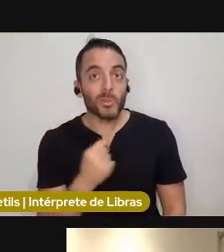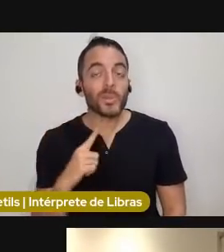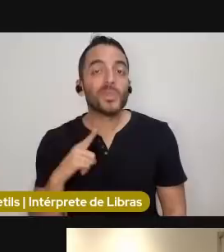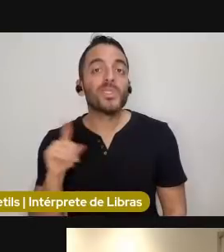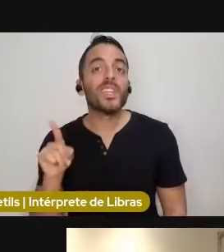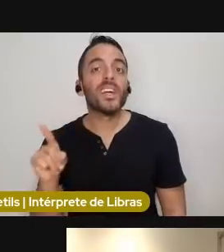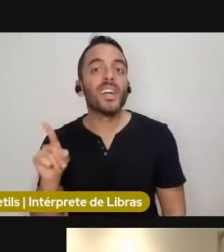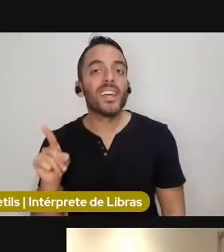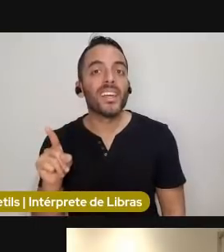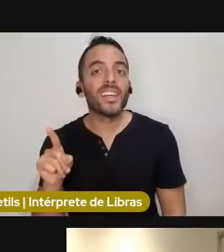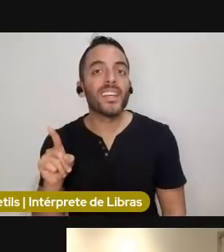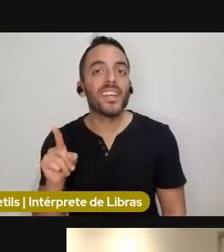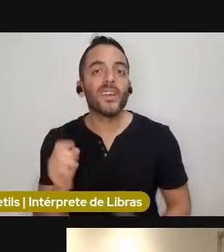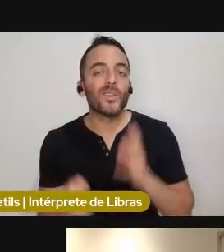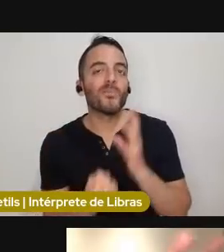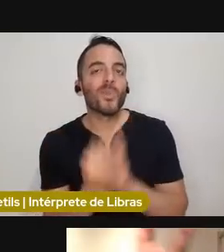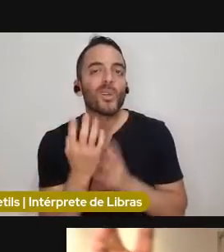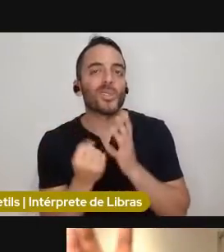Produzido